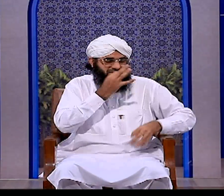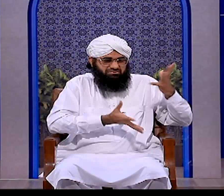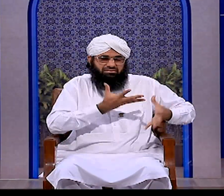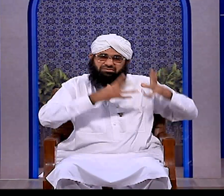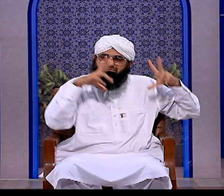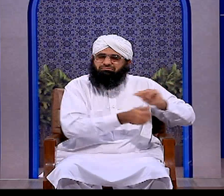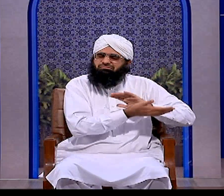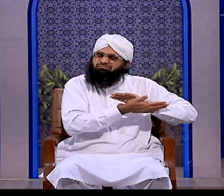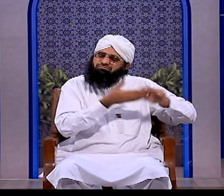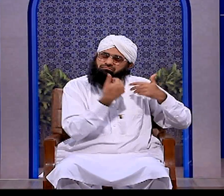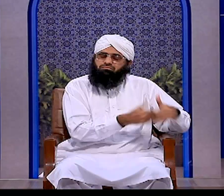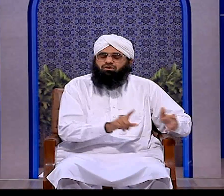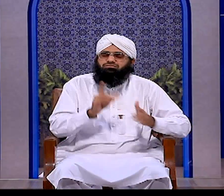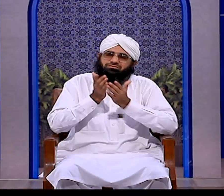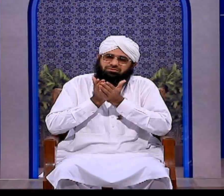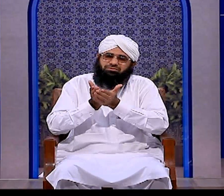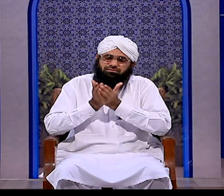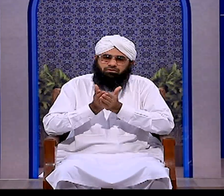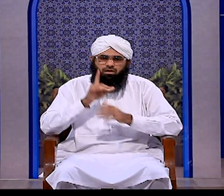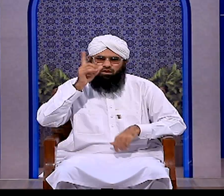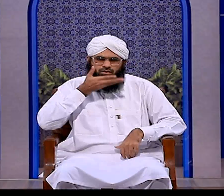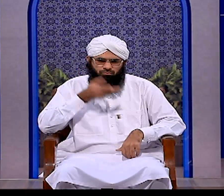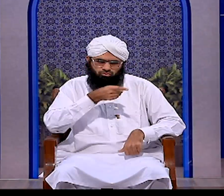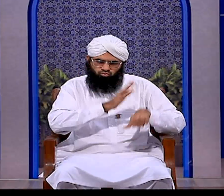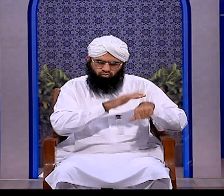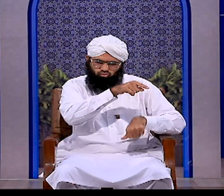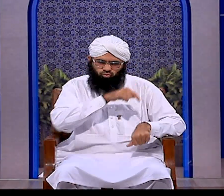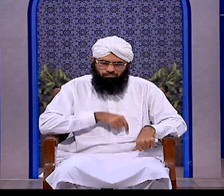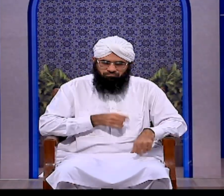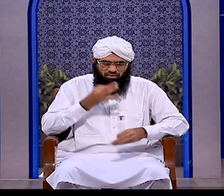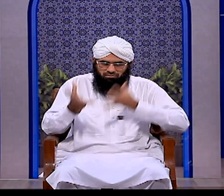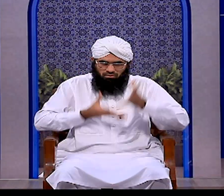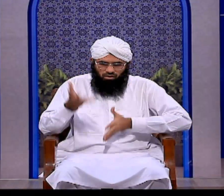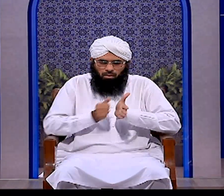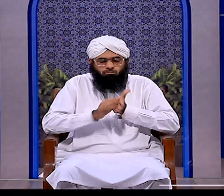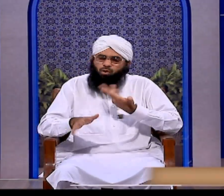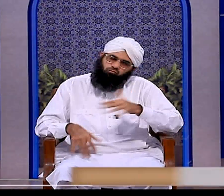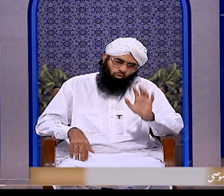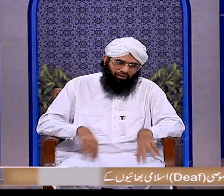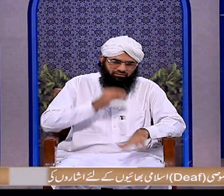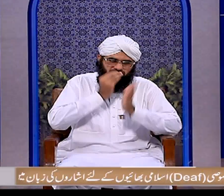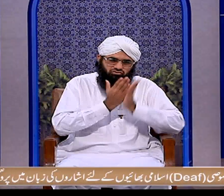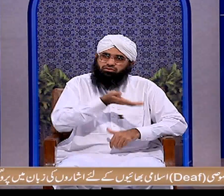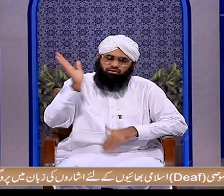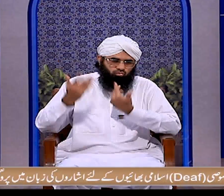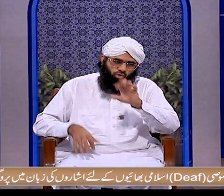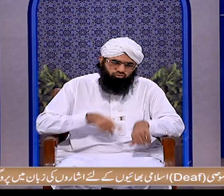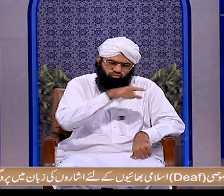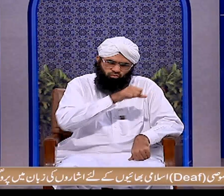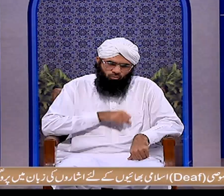رحیم اللہ پاک مجھے جہنم سے نجات عطا فرما۔ اللہ پاک فرمائے گا، اے بندے اگر میں تجھے جہنم